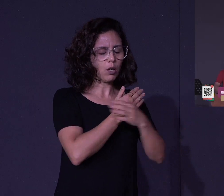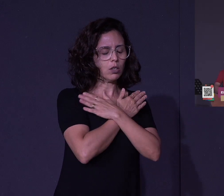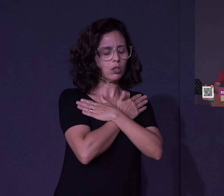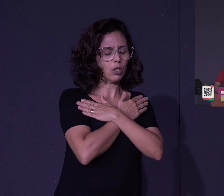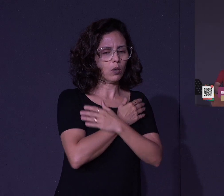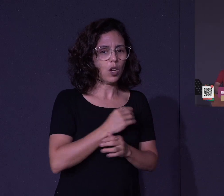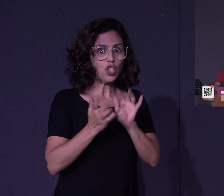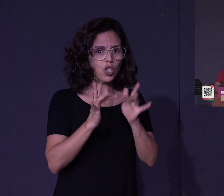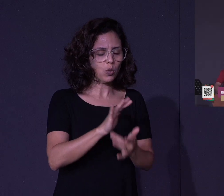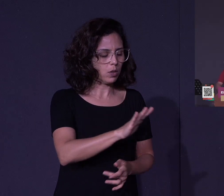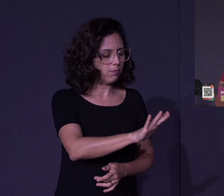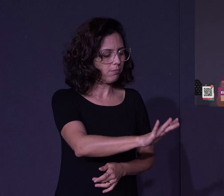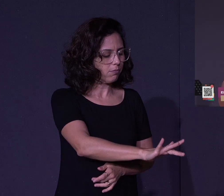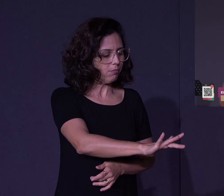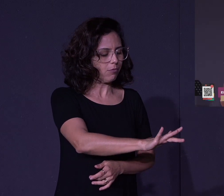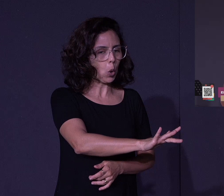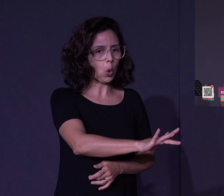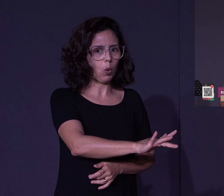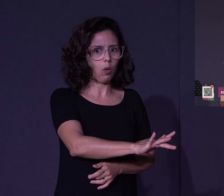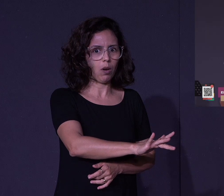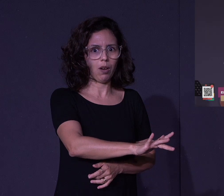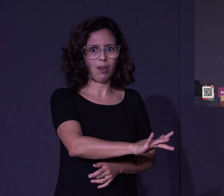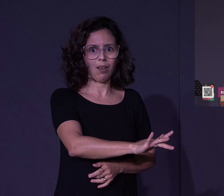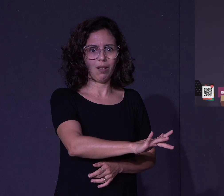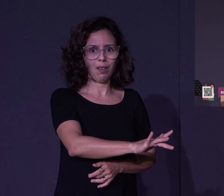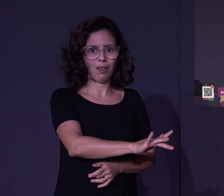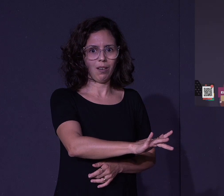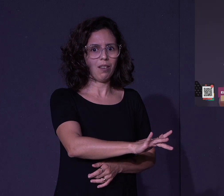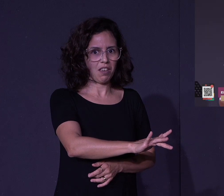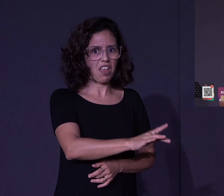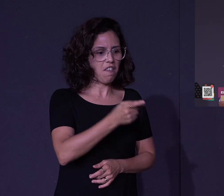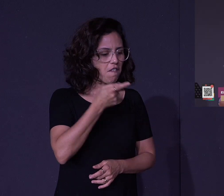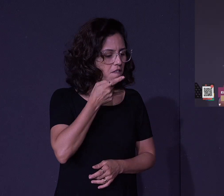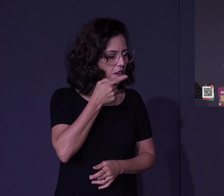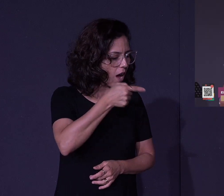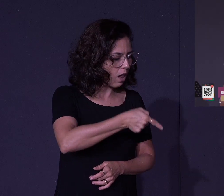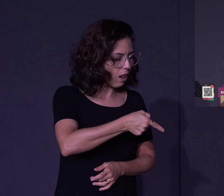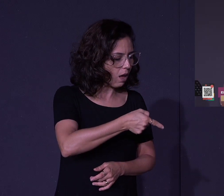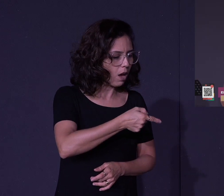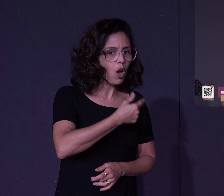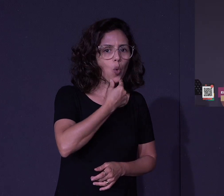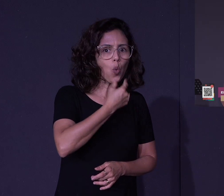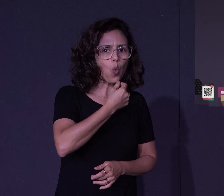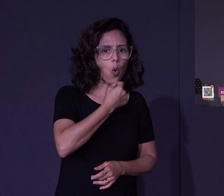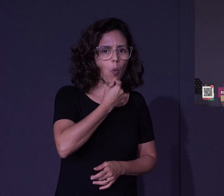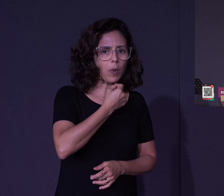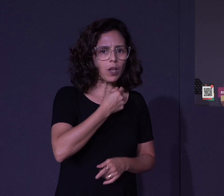pararam. Depois de tocar no caixão, ele fala com o morto, irmão. Ele tem toda a autoridade,